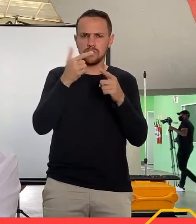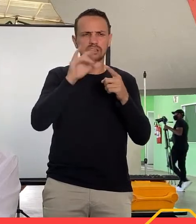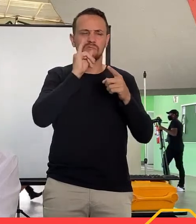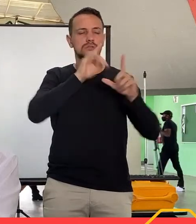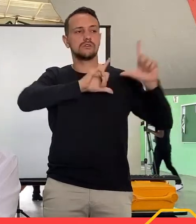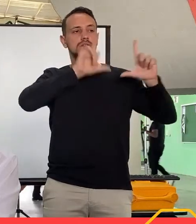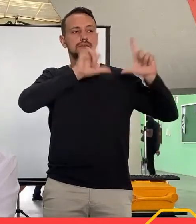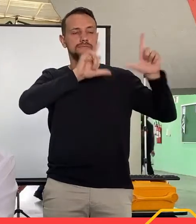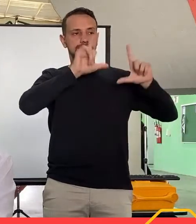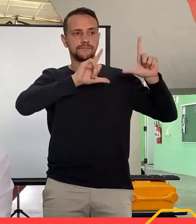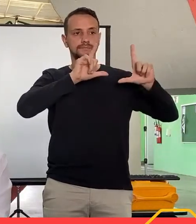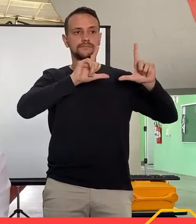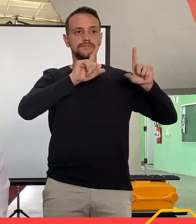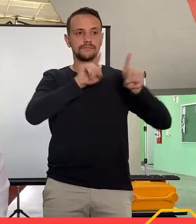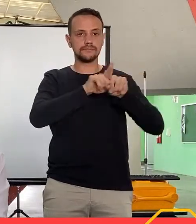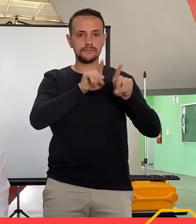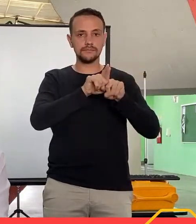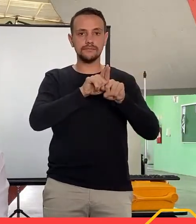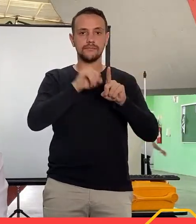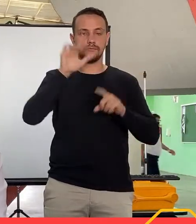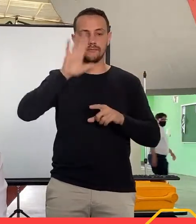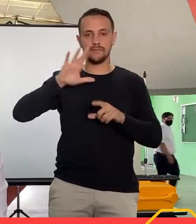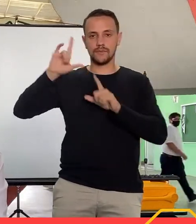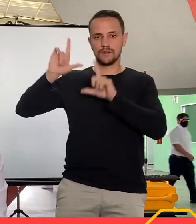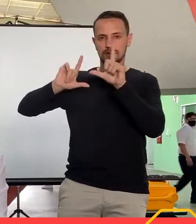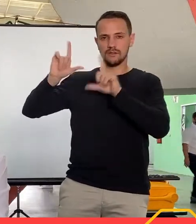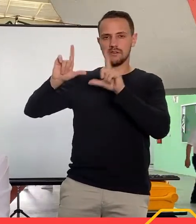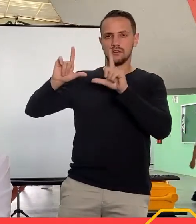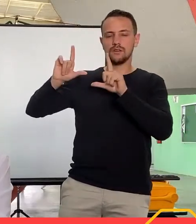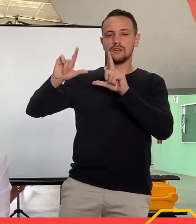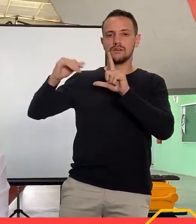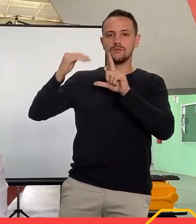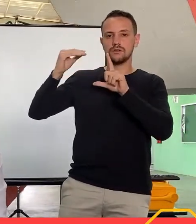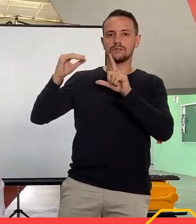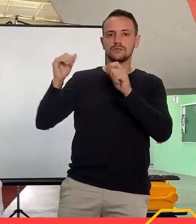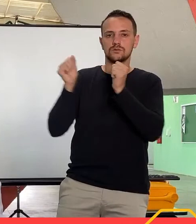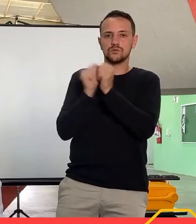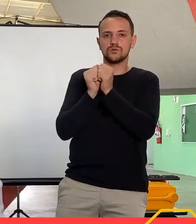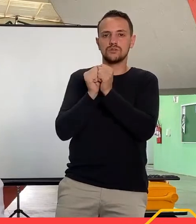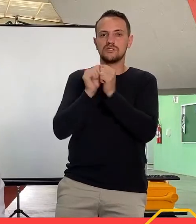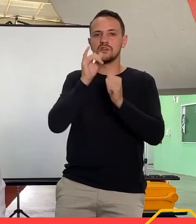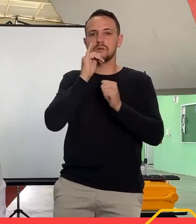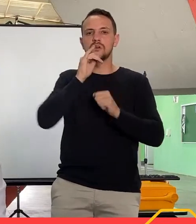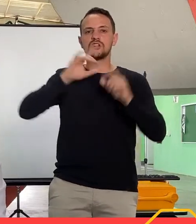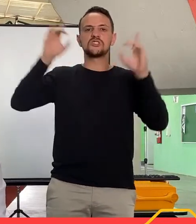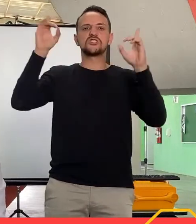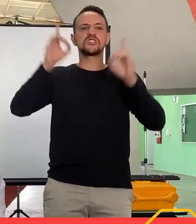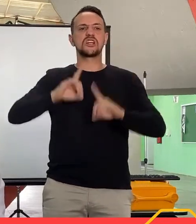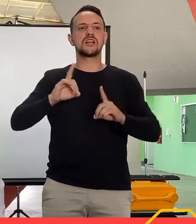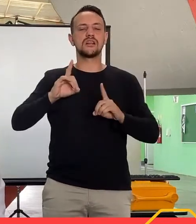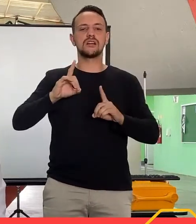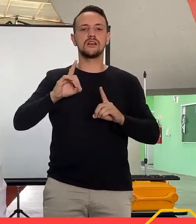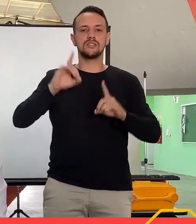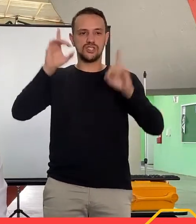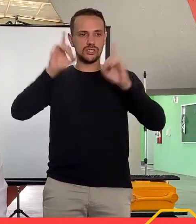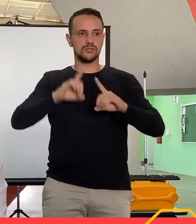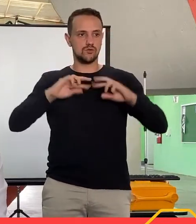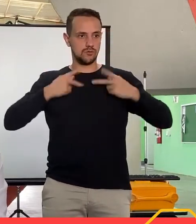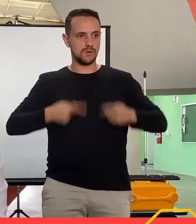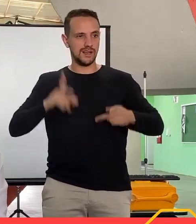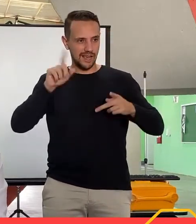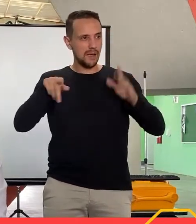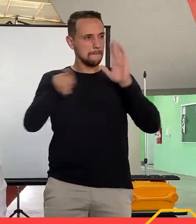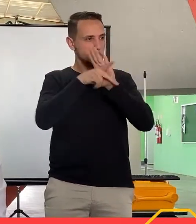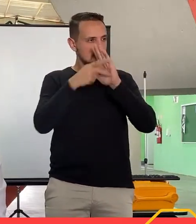né, sobretudo esses sensacionalistas, o cara associar direito humano a direito bandido, ao direito, né,